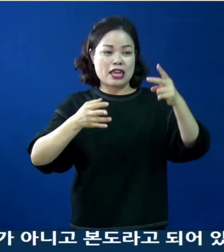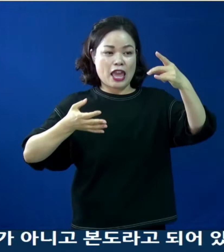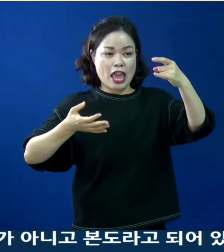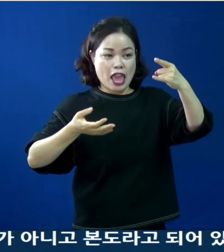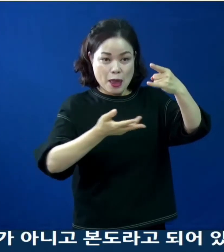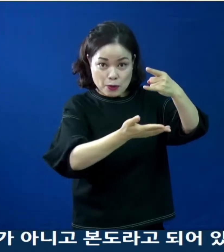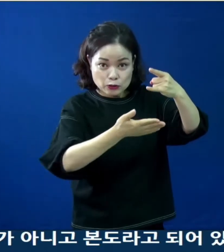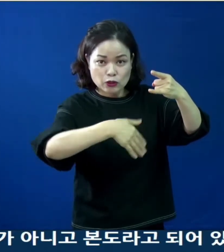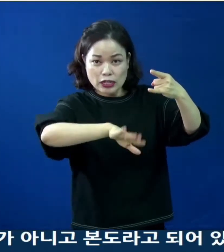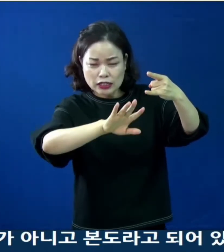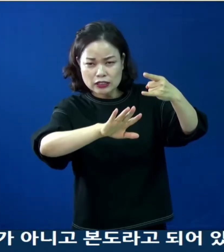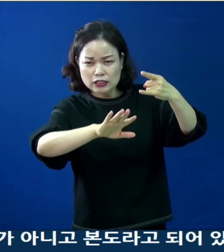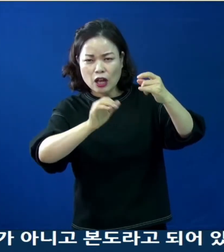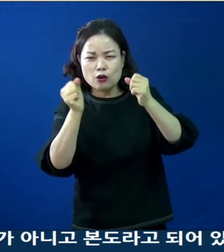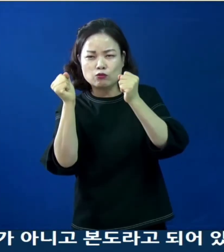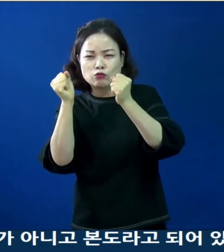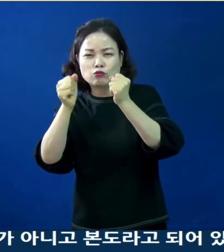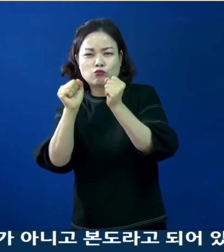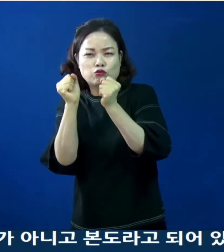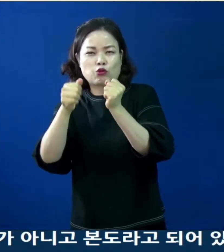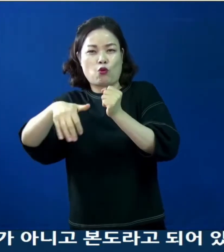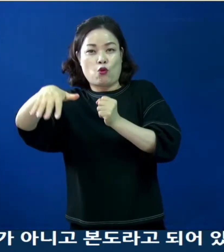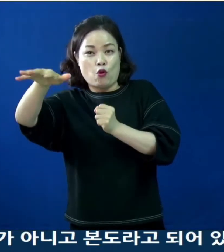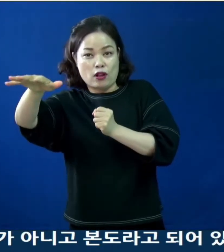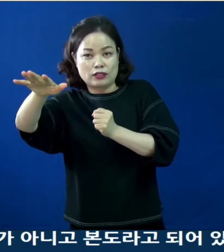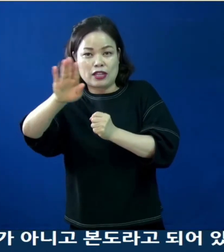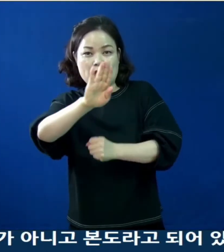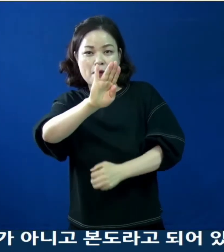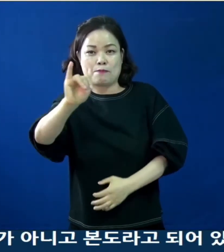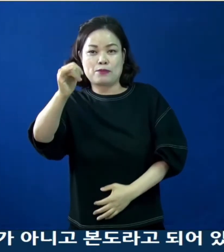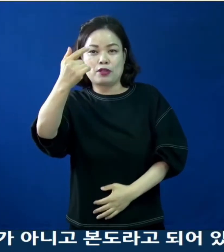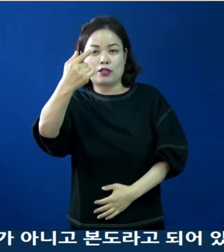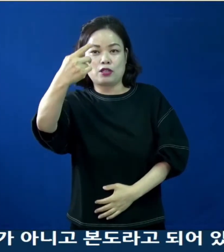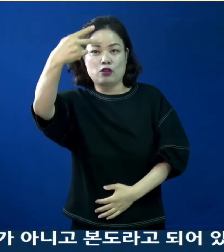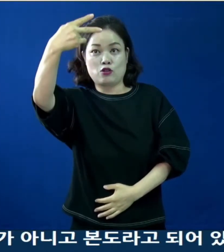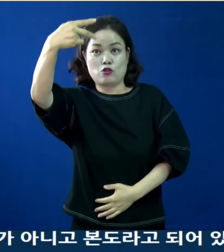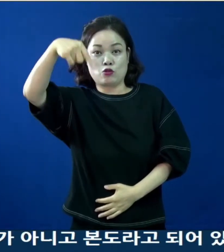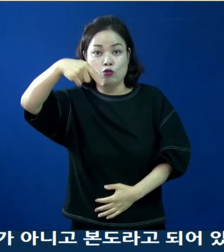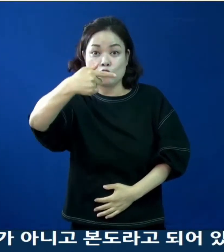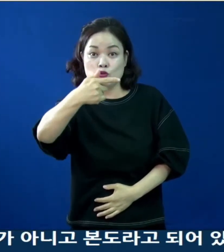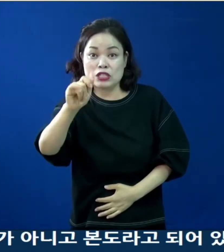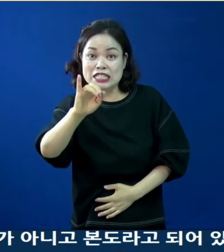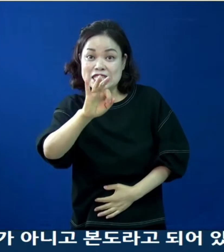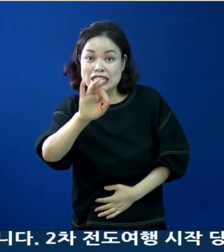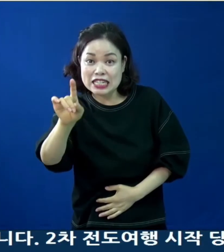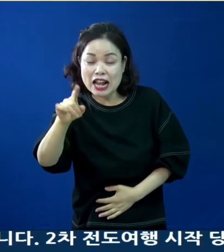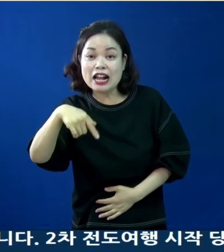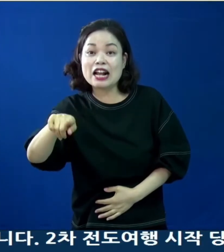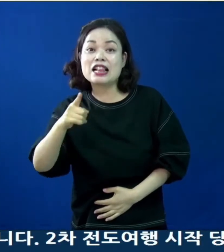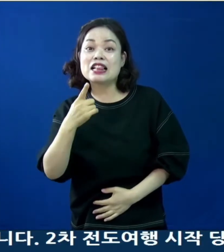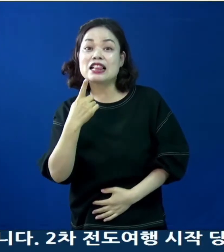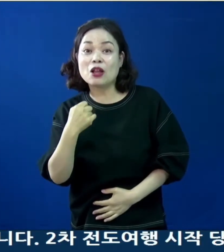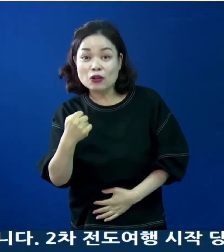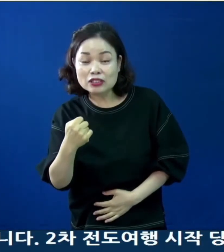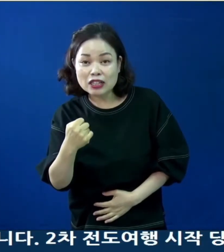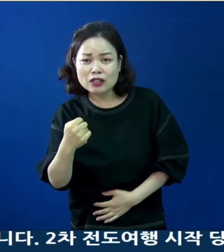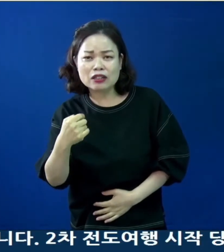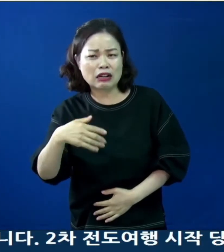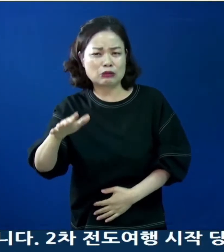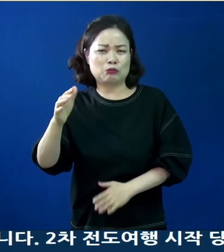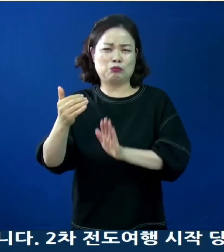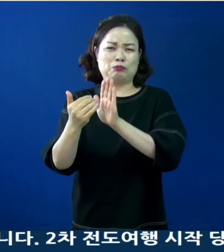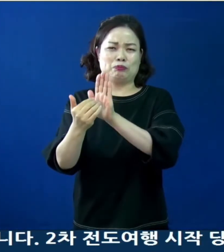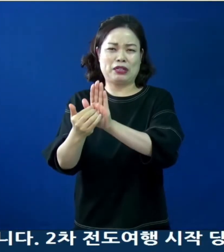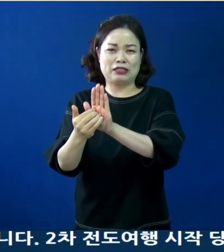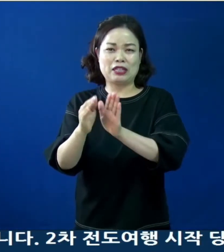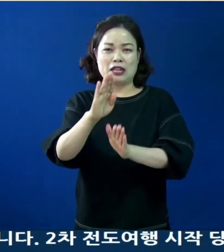그 성령이 막아서 북쪽으로 막 올라간 적이 있었죠. 비두니아라는 쪽으로 가려고 그랬던 적이 있었어요. 결국 못 가지만